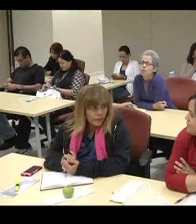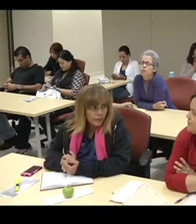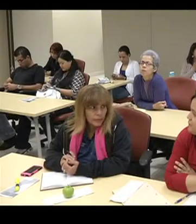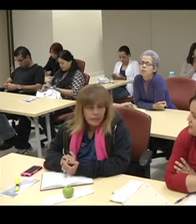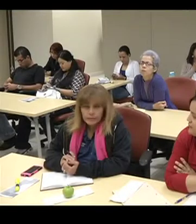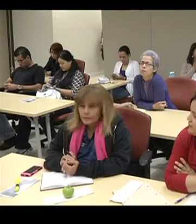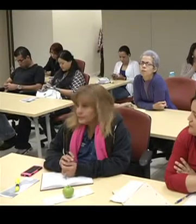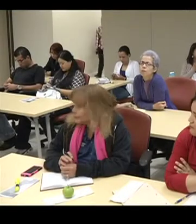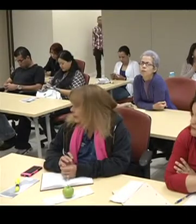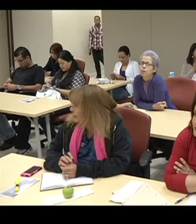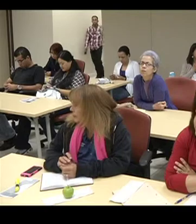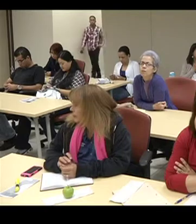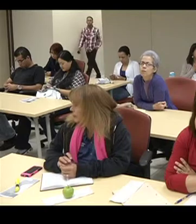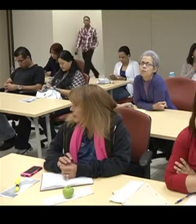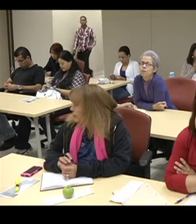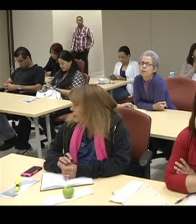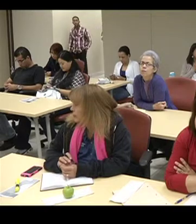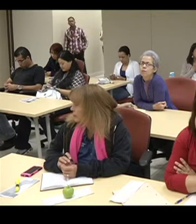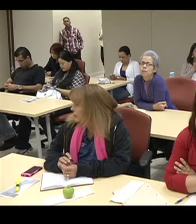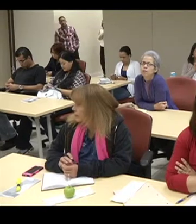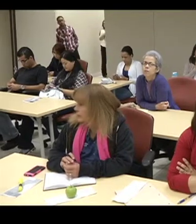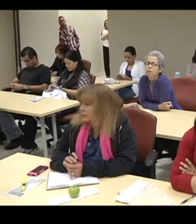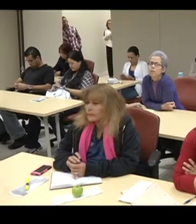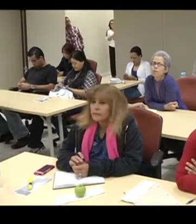Qué es lo que está pasando